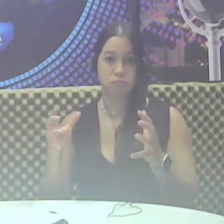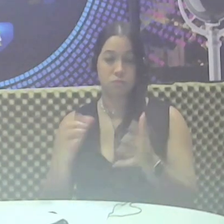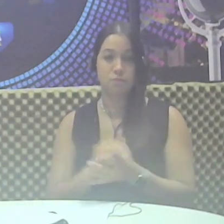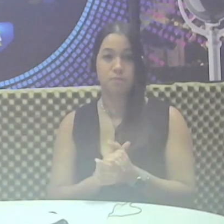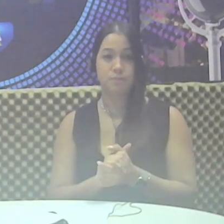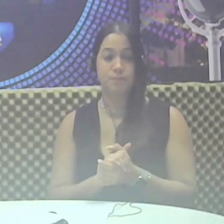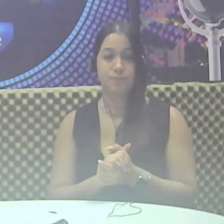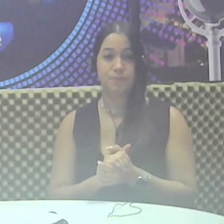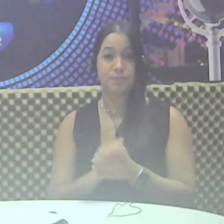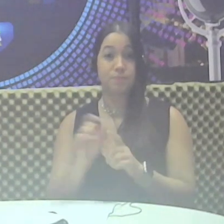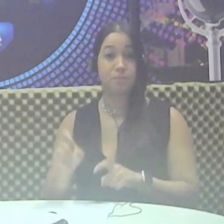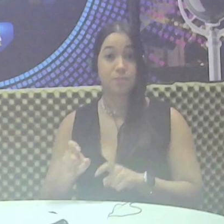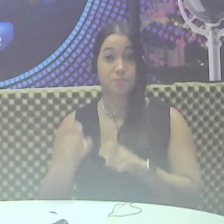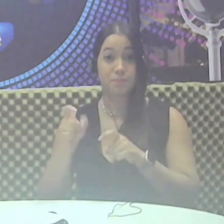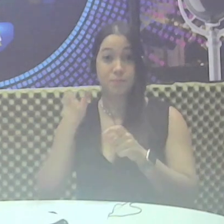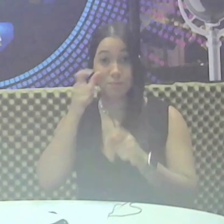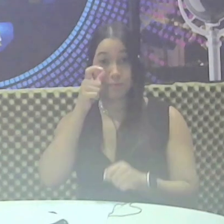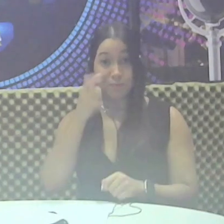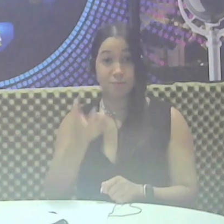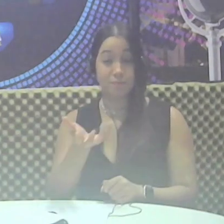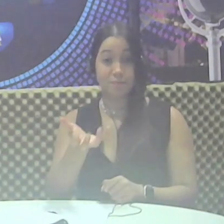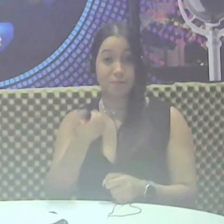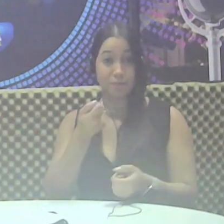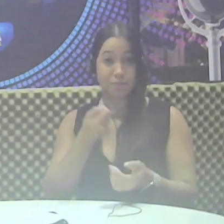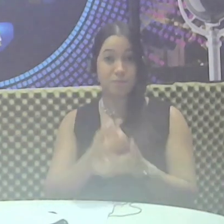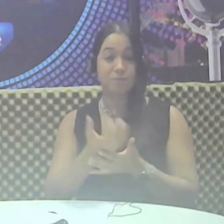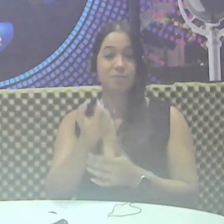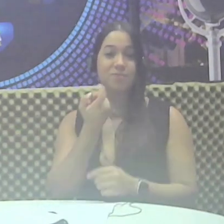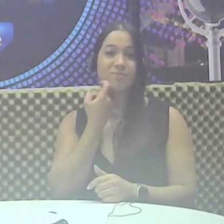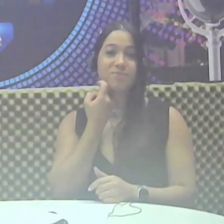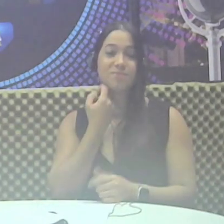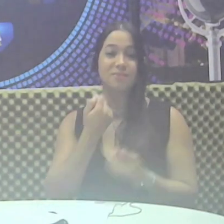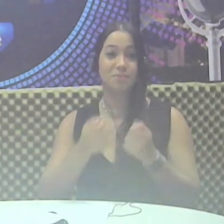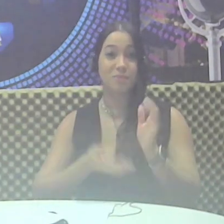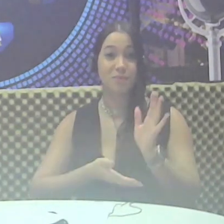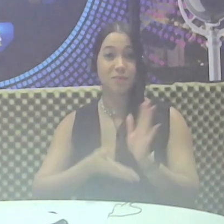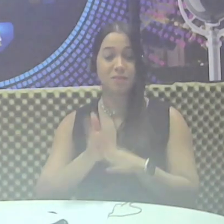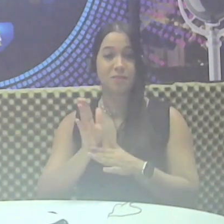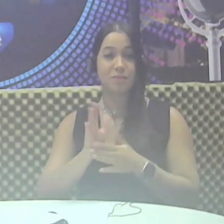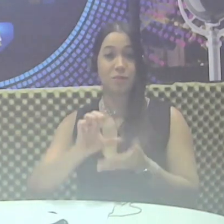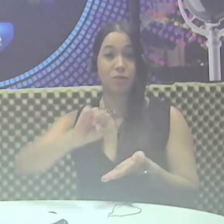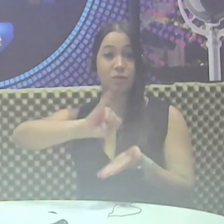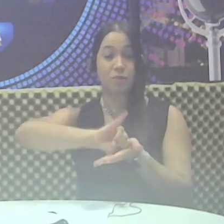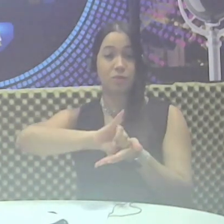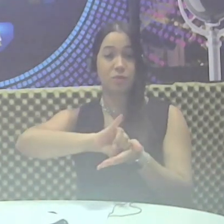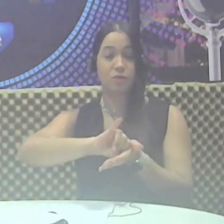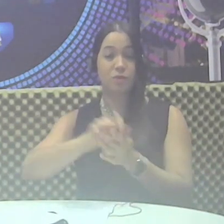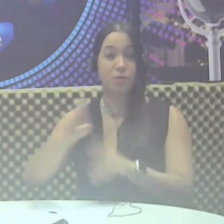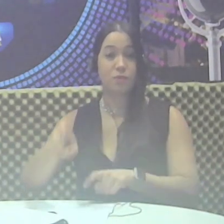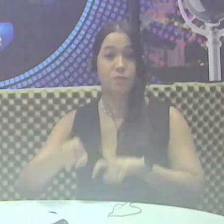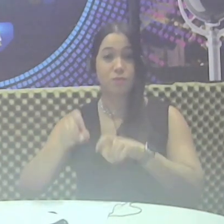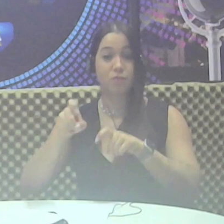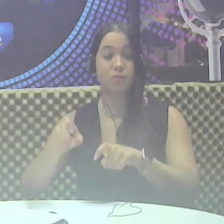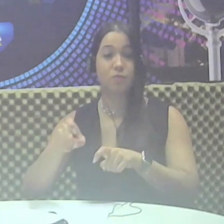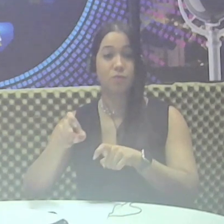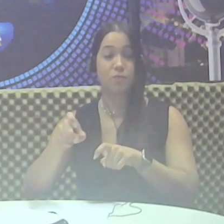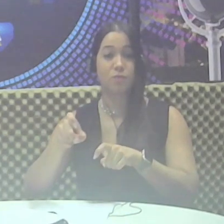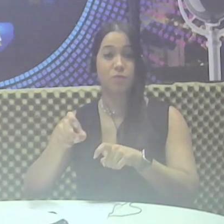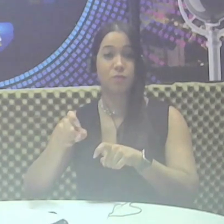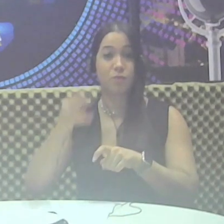Os produtores rurais interessados em comprar os peixes devem comparecer ao núcleo de agropecuária,